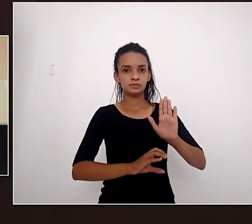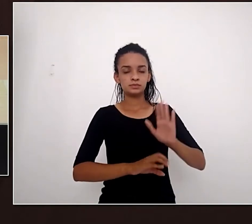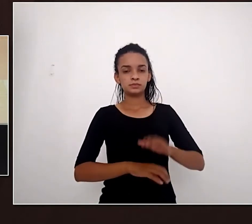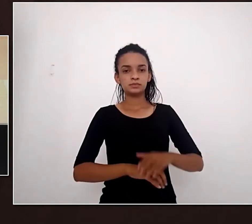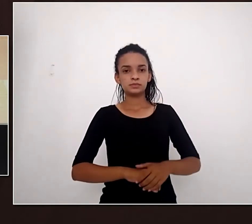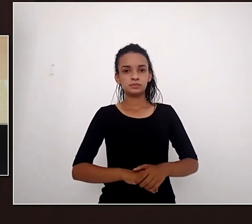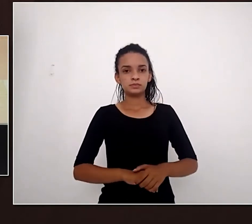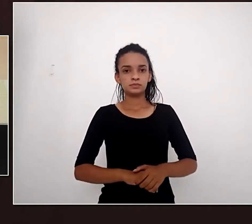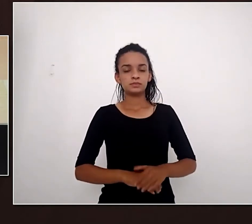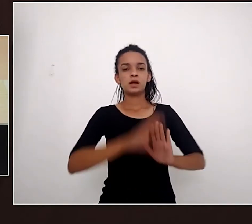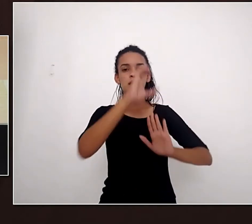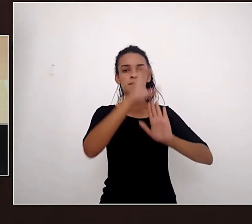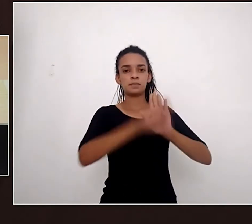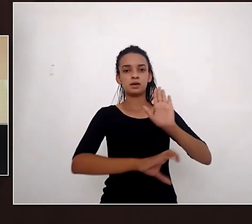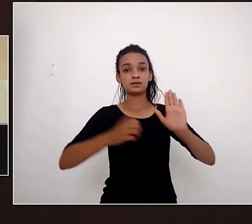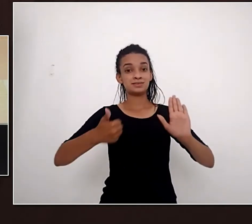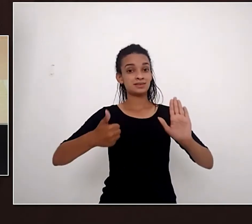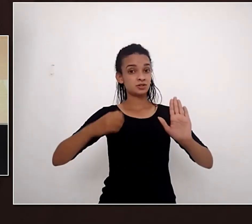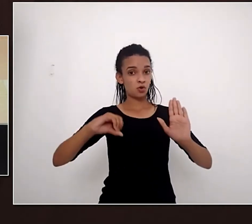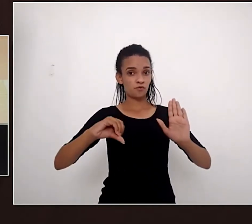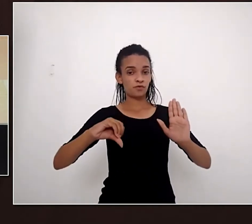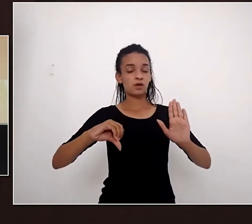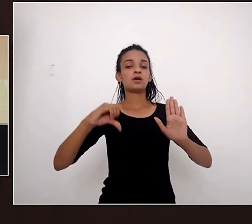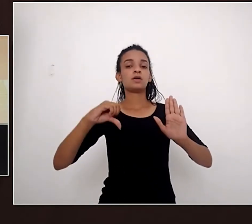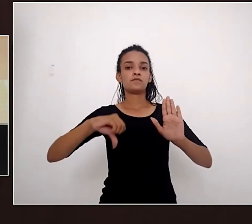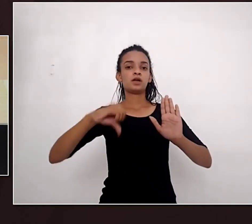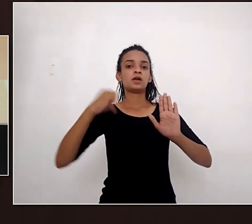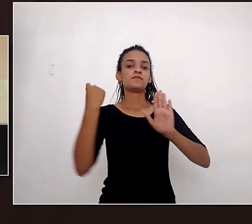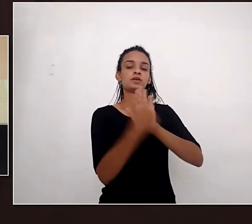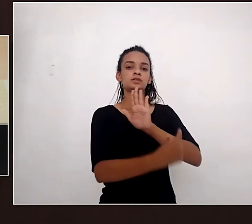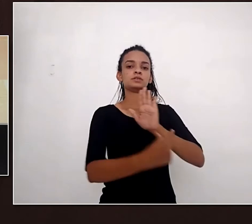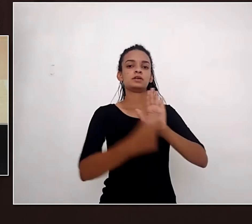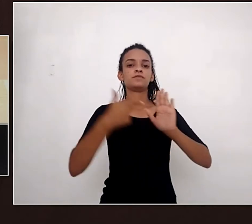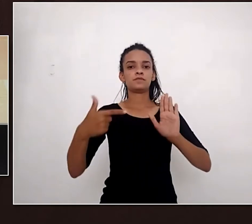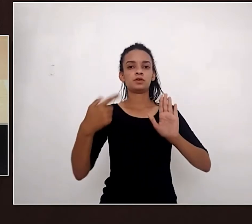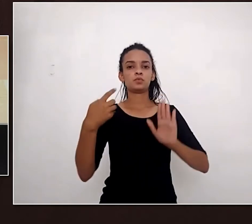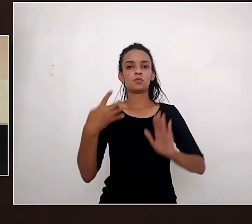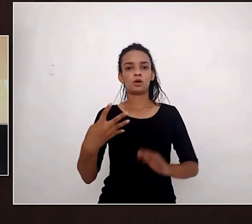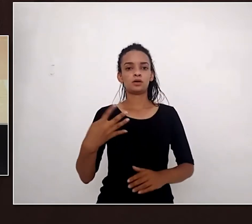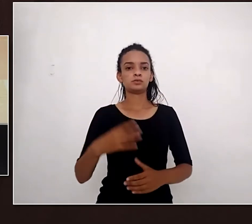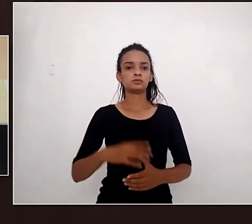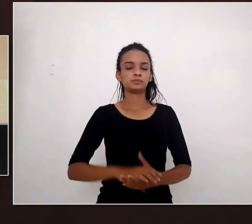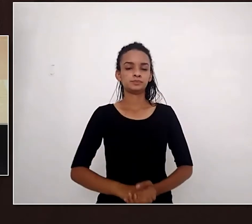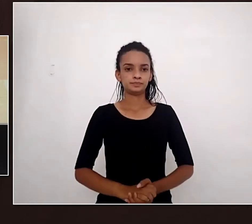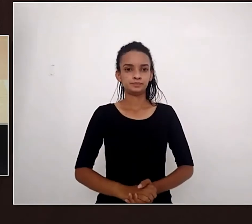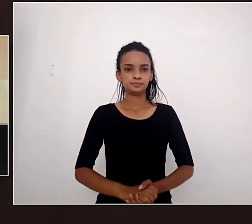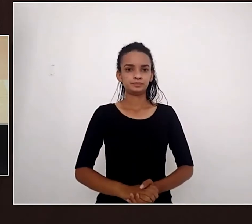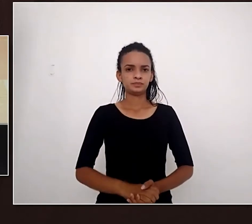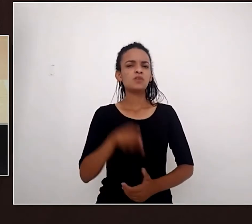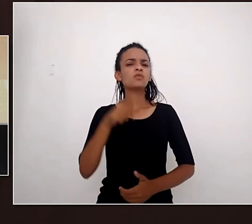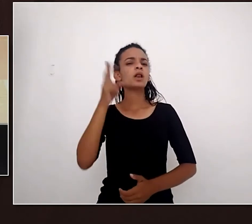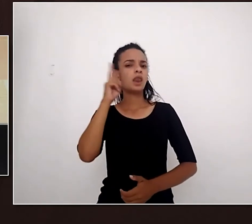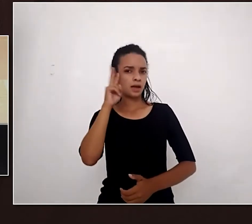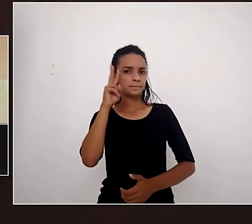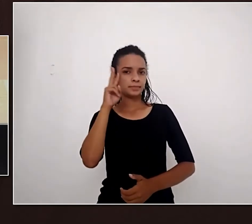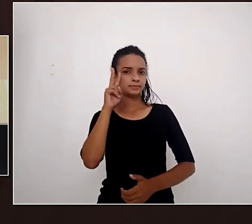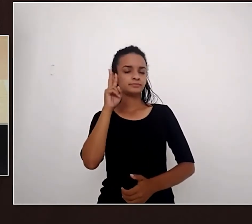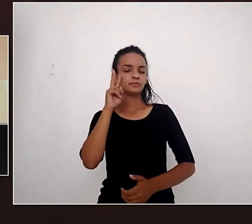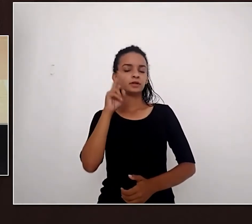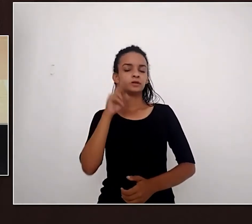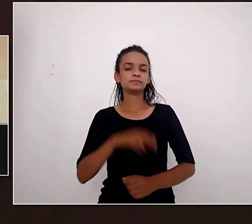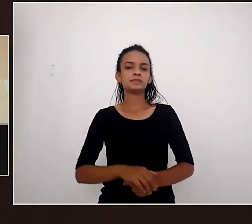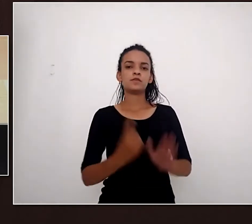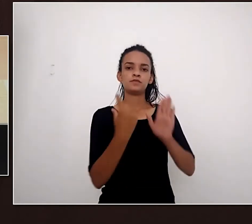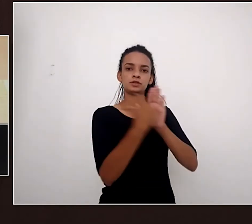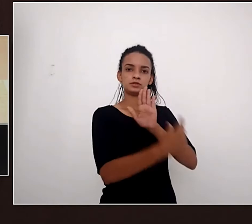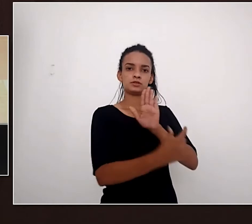19, 24, né? 19, 24. Você se lembra da história, né? Versículo 23 diz assim: por